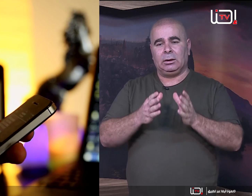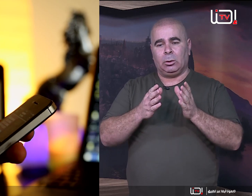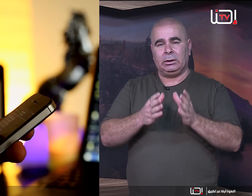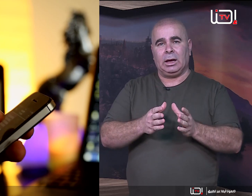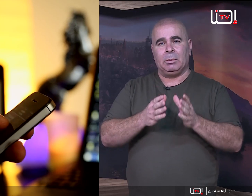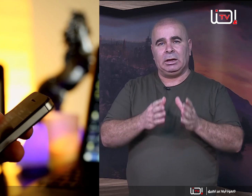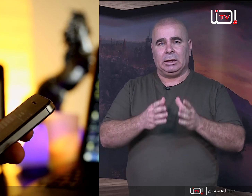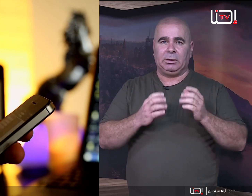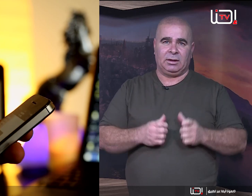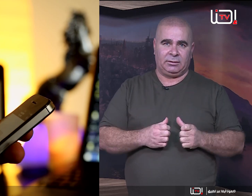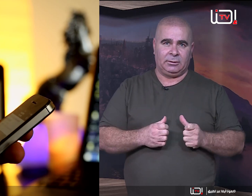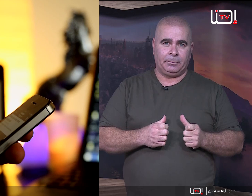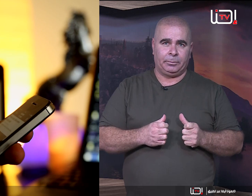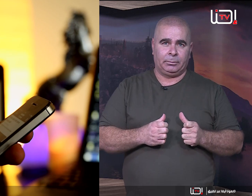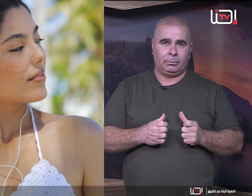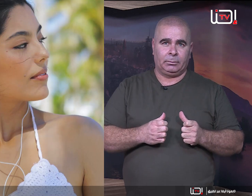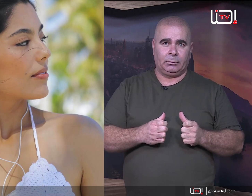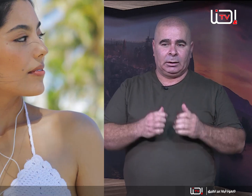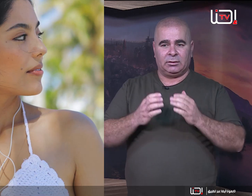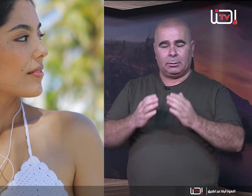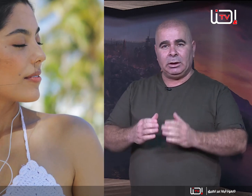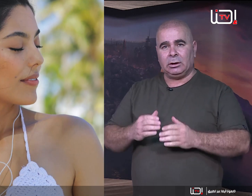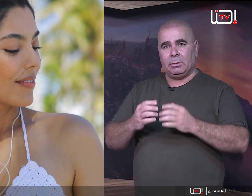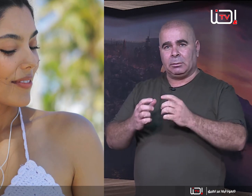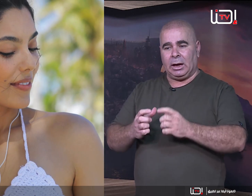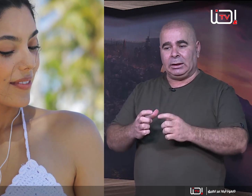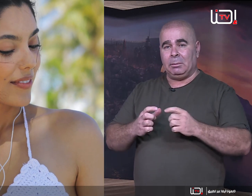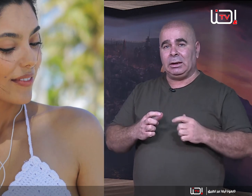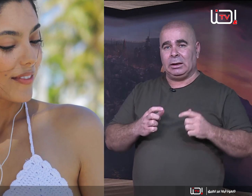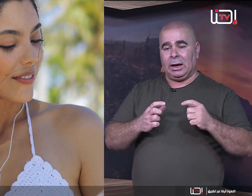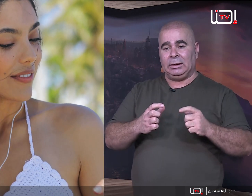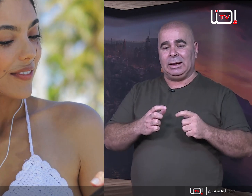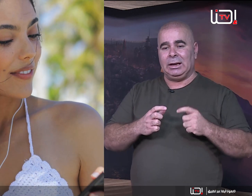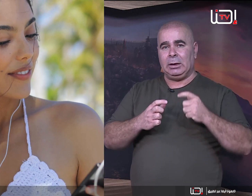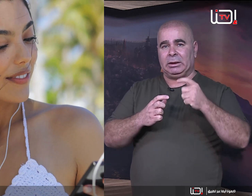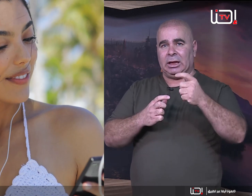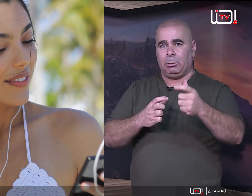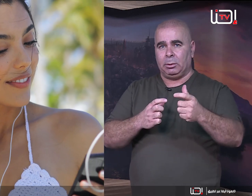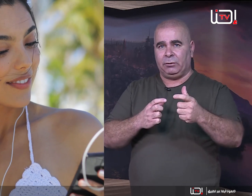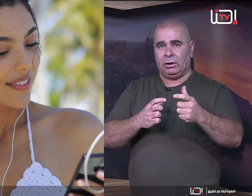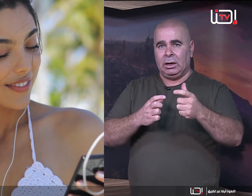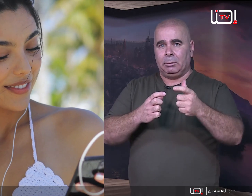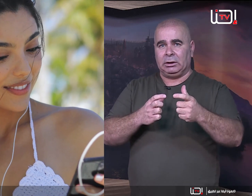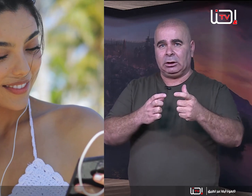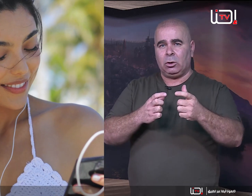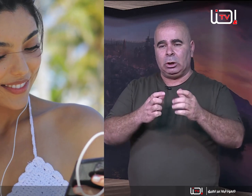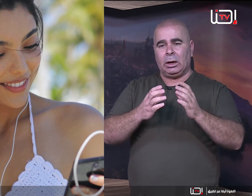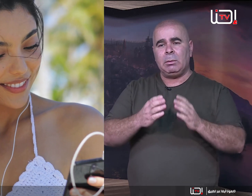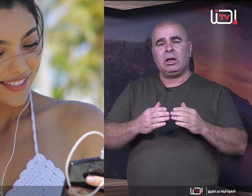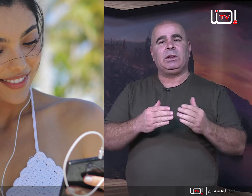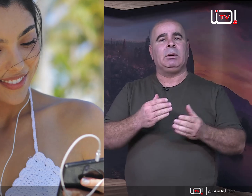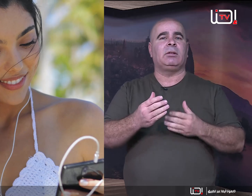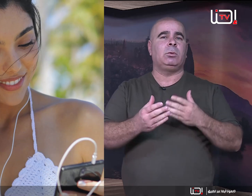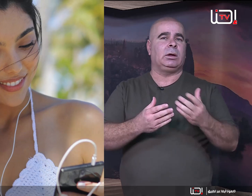معي او عندي عمليه ابتزاز الصبيه طلبت من حدا من حدا اللي هي بتتابع بالتيك توك انه